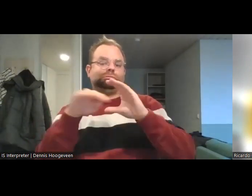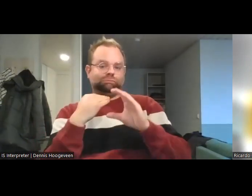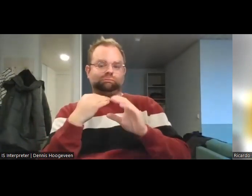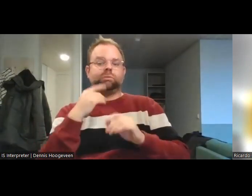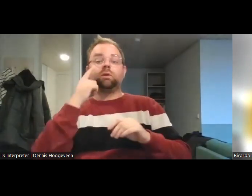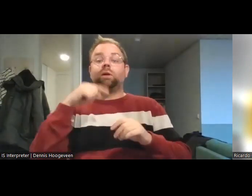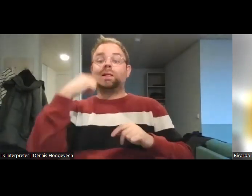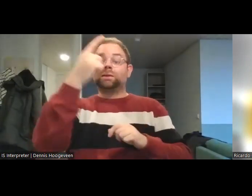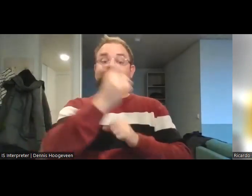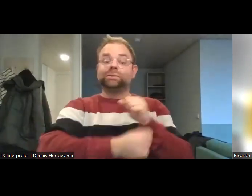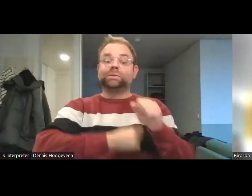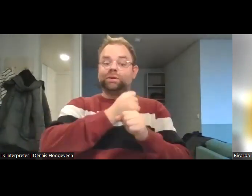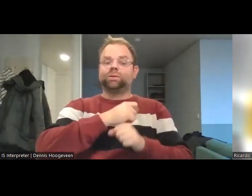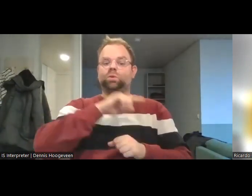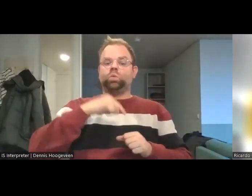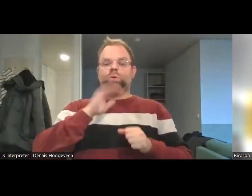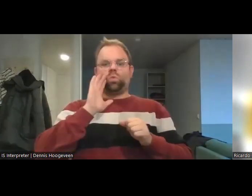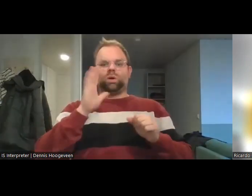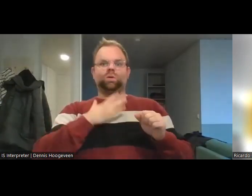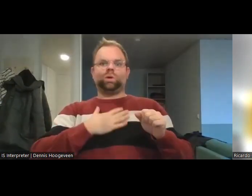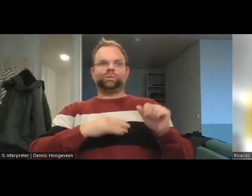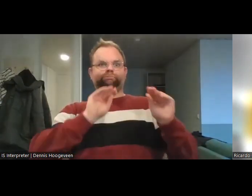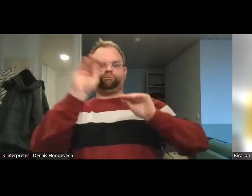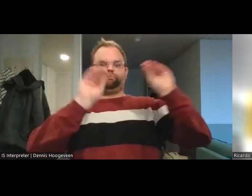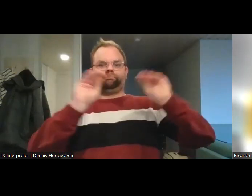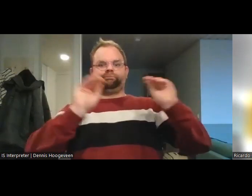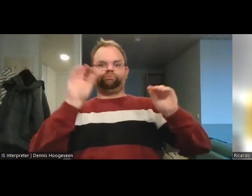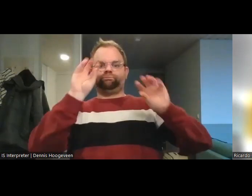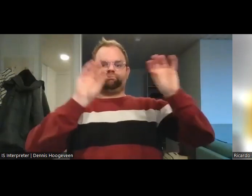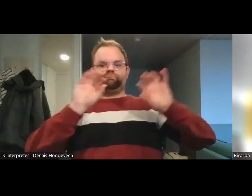sont représentées, qui représentent les réfugiés.